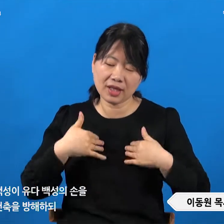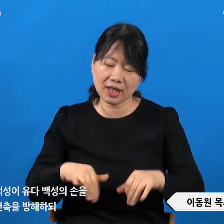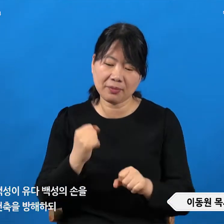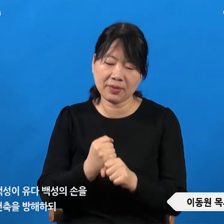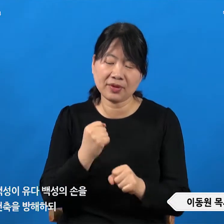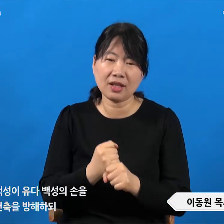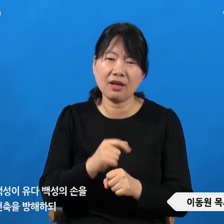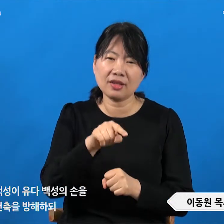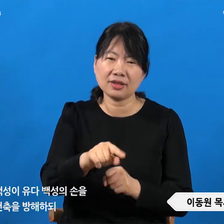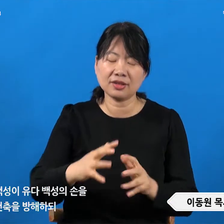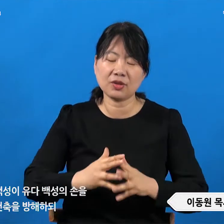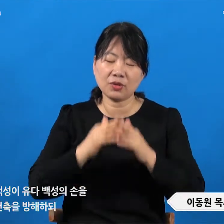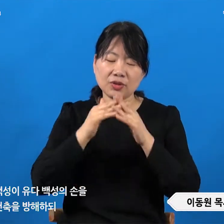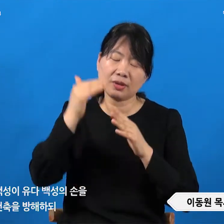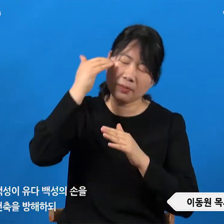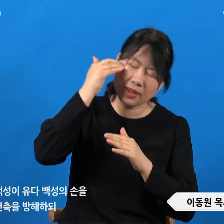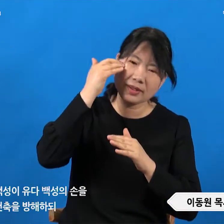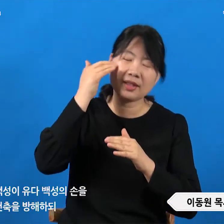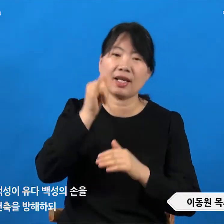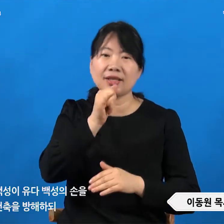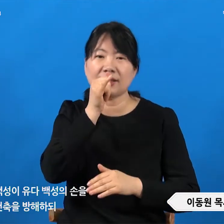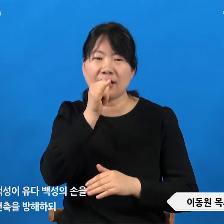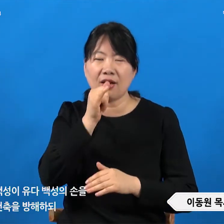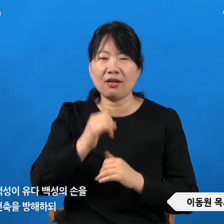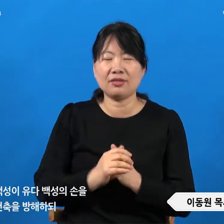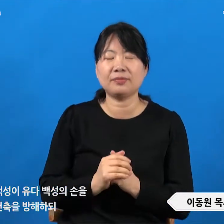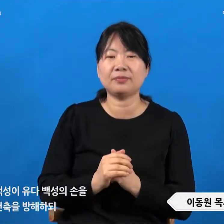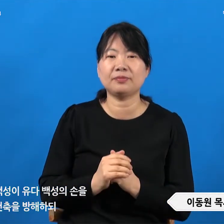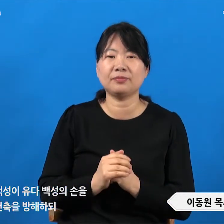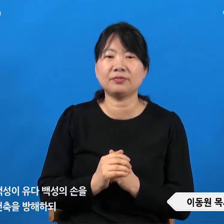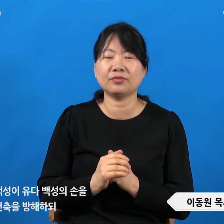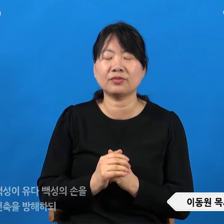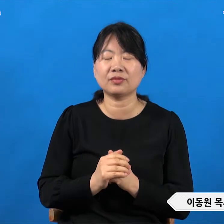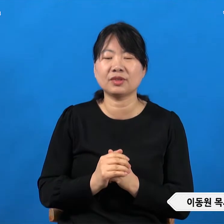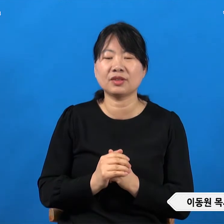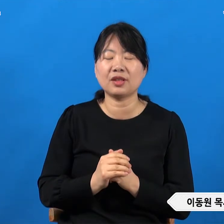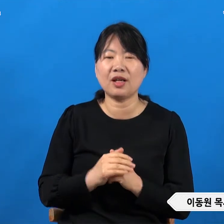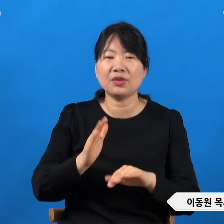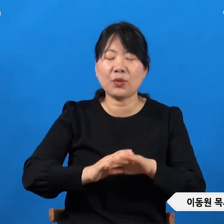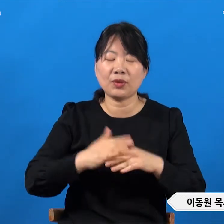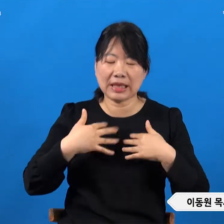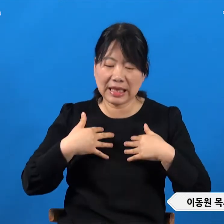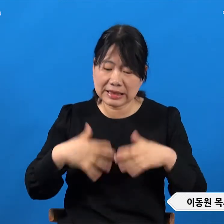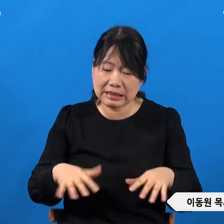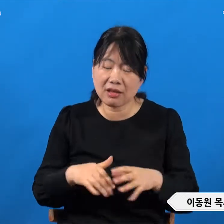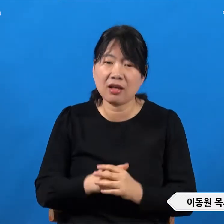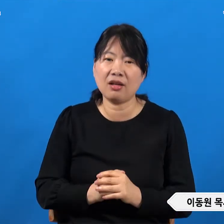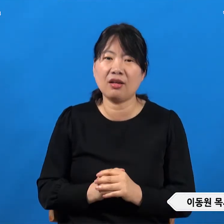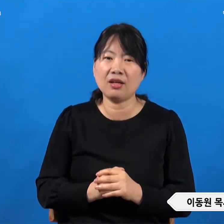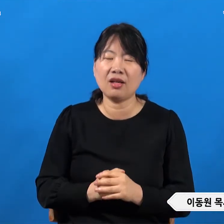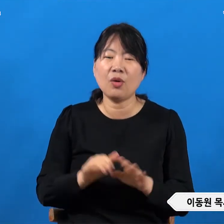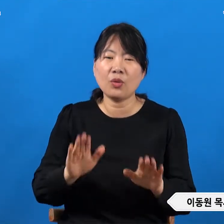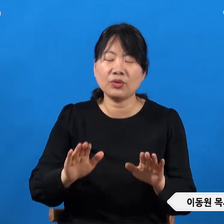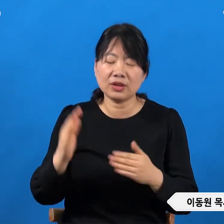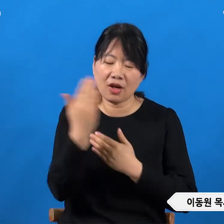약하게 하여 그 건축을 방해하되 힘을 뺐다 이 말이에요. 손이 약해졌다. 오늘 우리의 헌신은